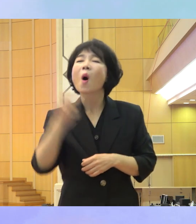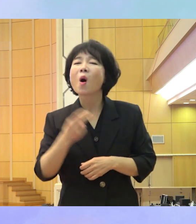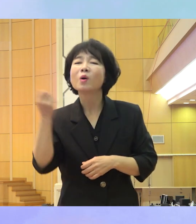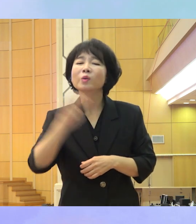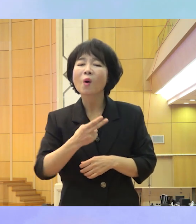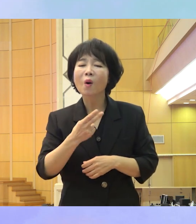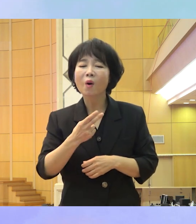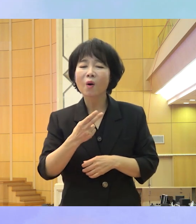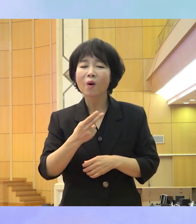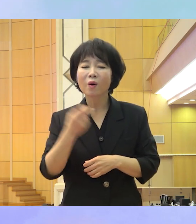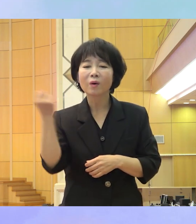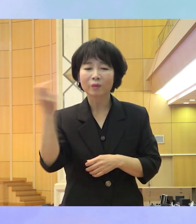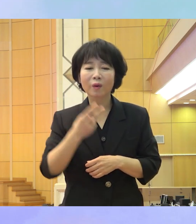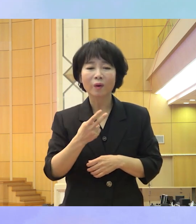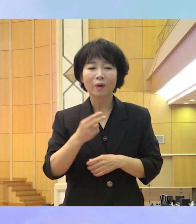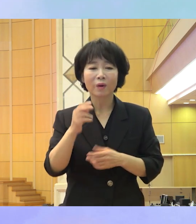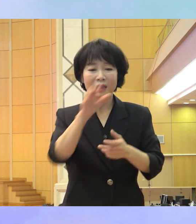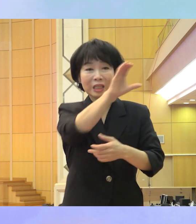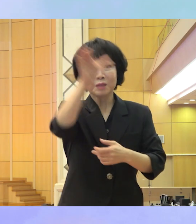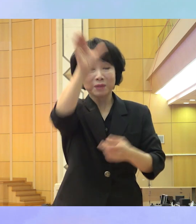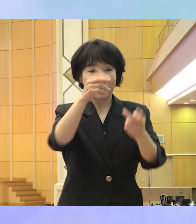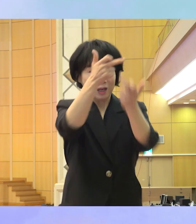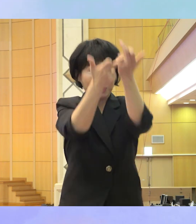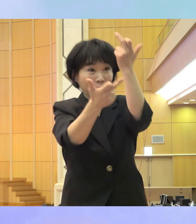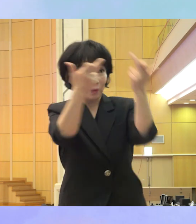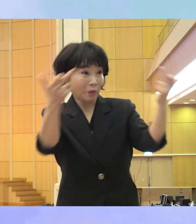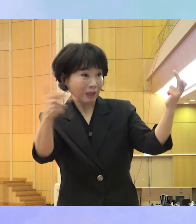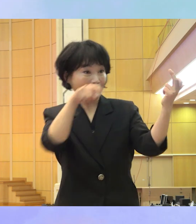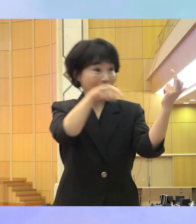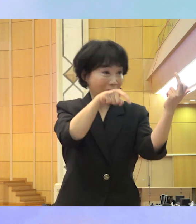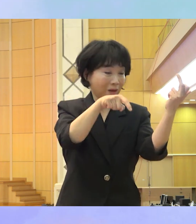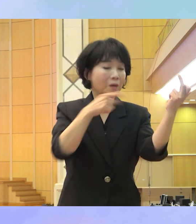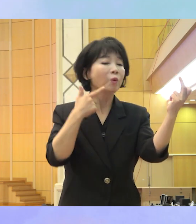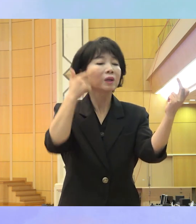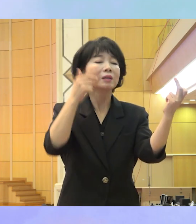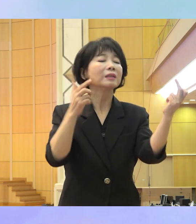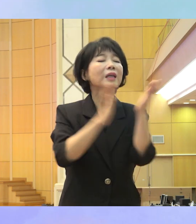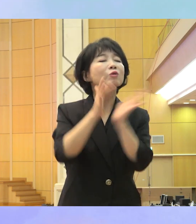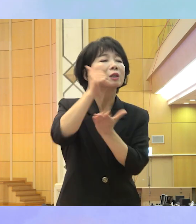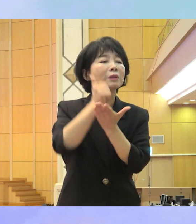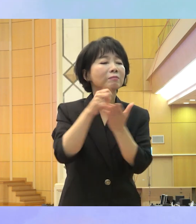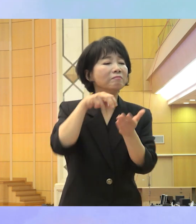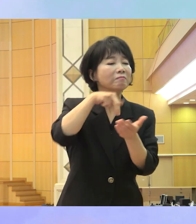그들을 두시고 소위 겟세마네 동산에서 기도하는